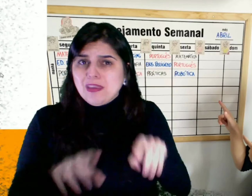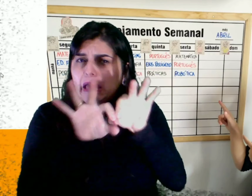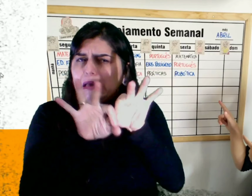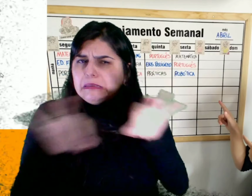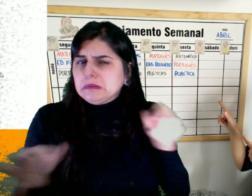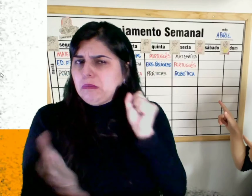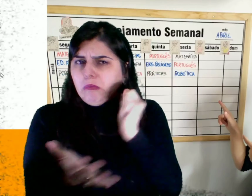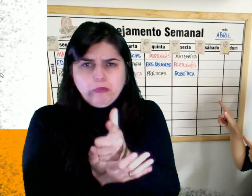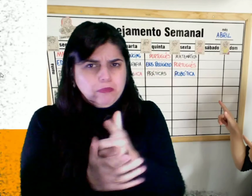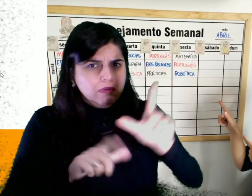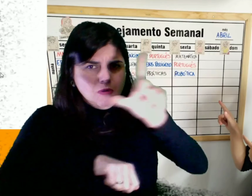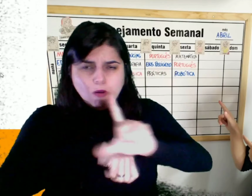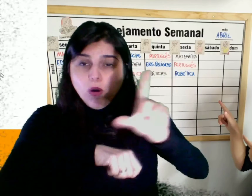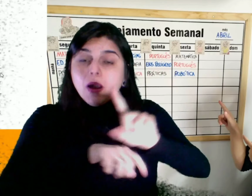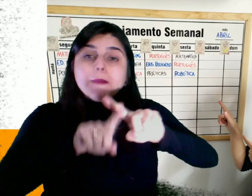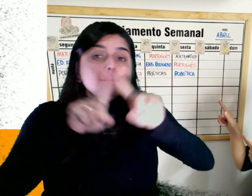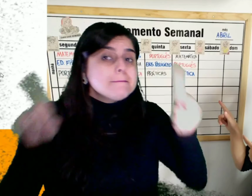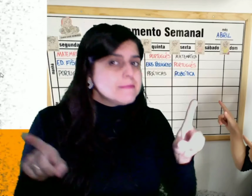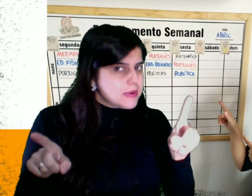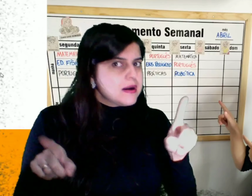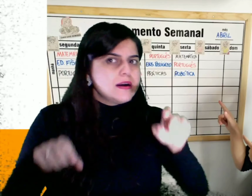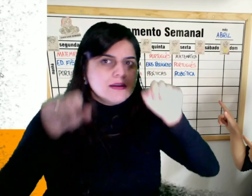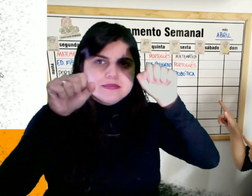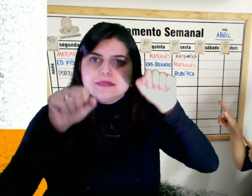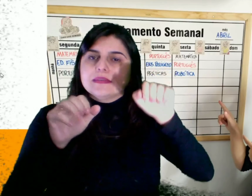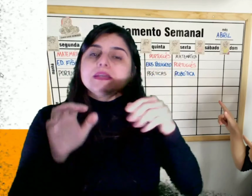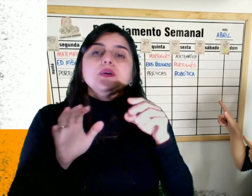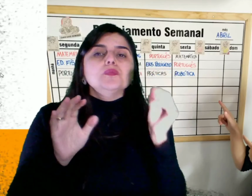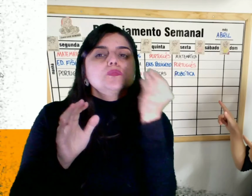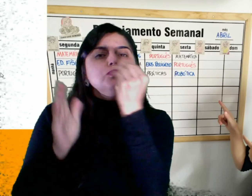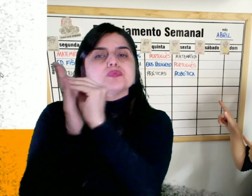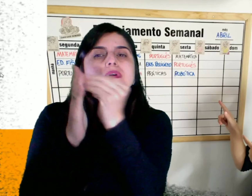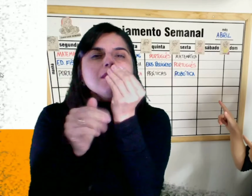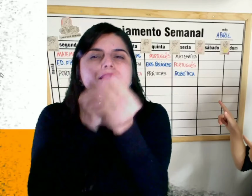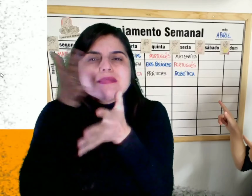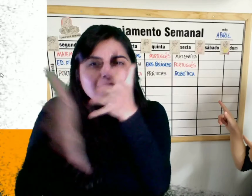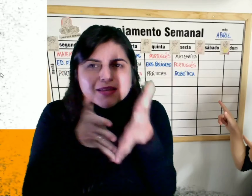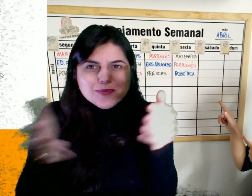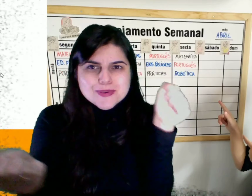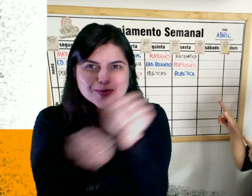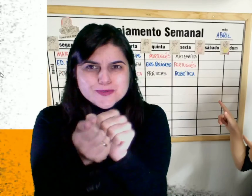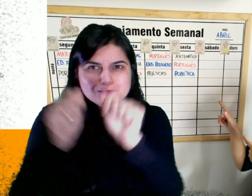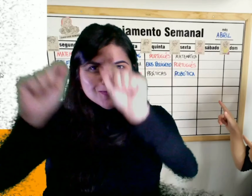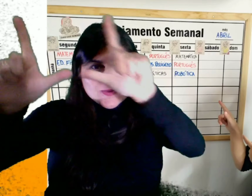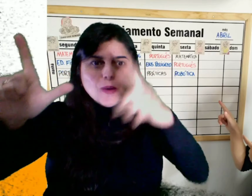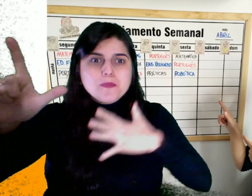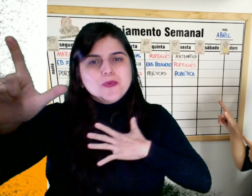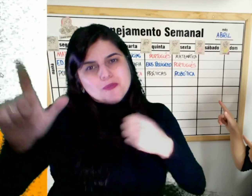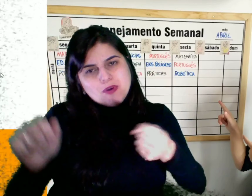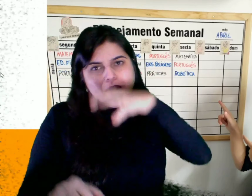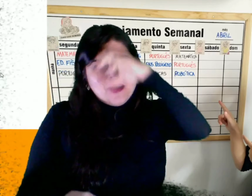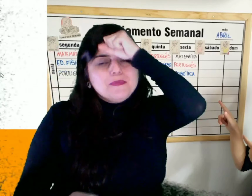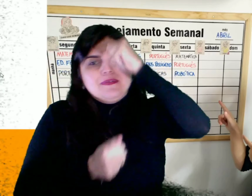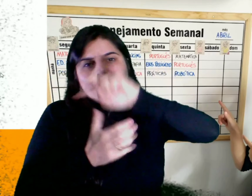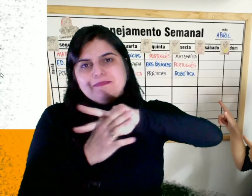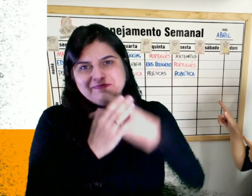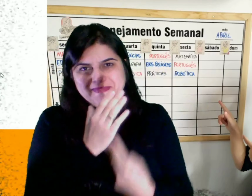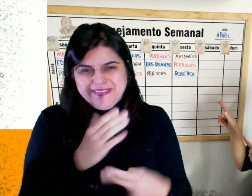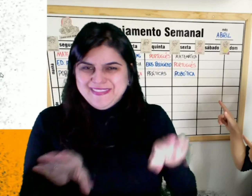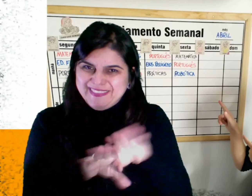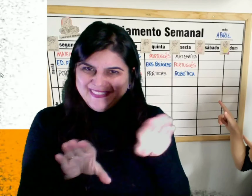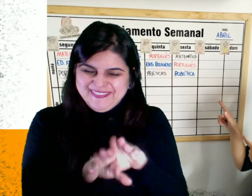atividades. Só queria mostrar para vocês que é um quadro bem simples, vocês podem até estar comprando